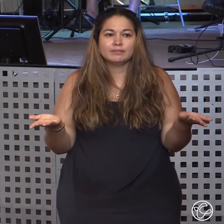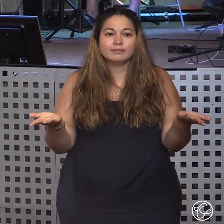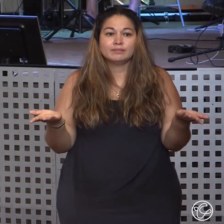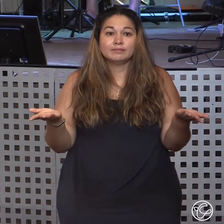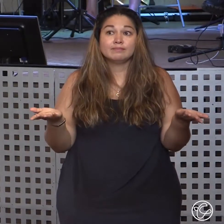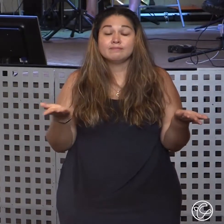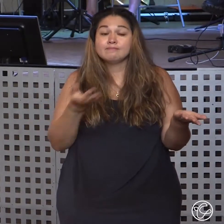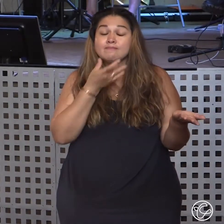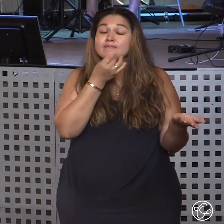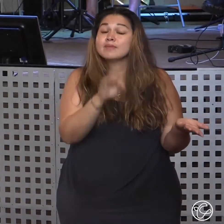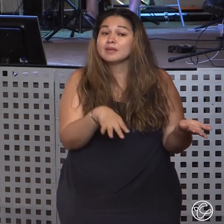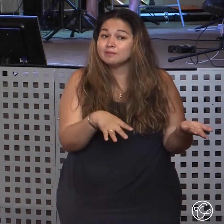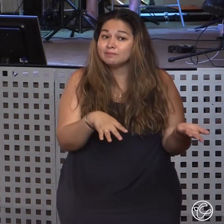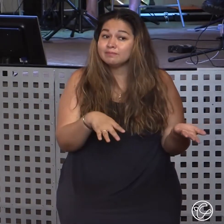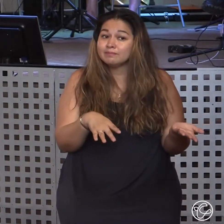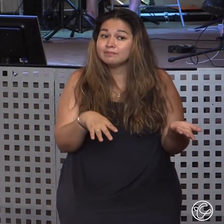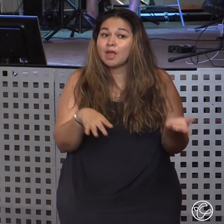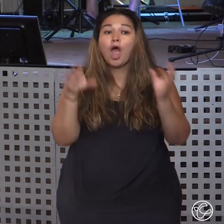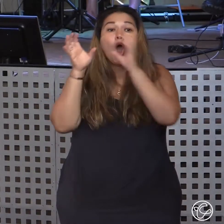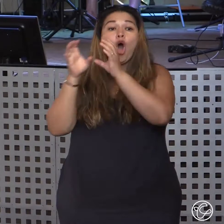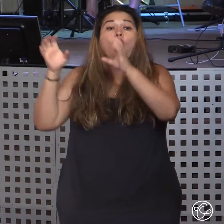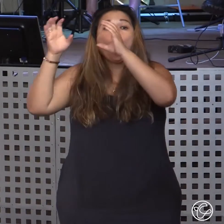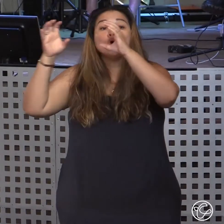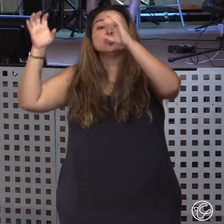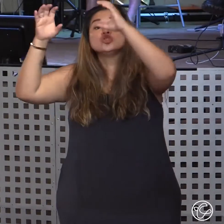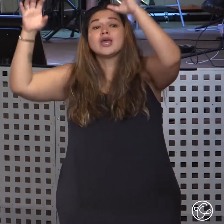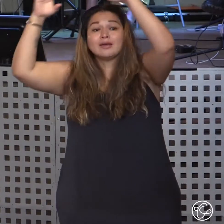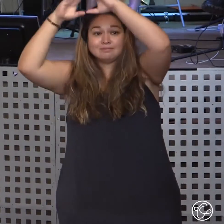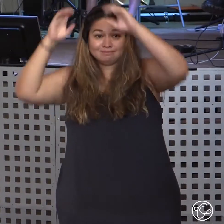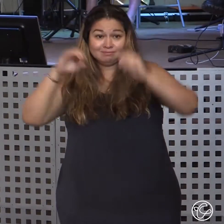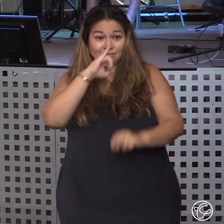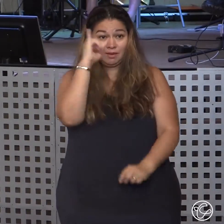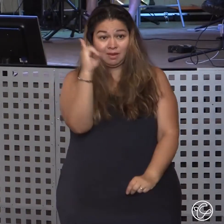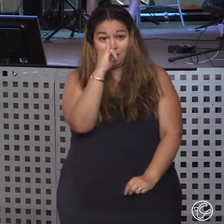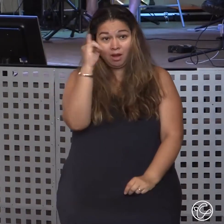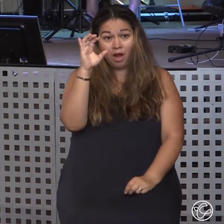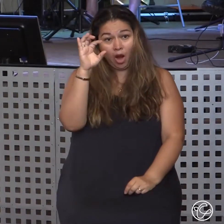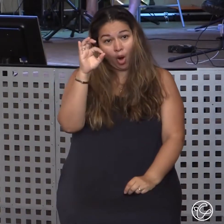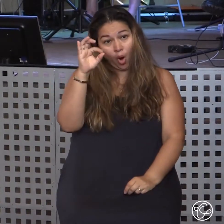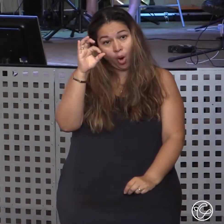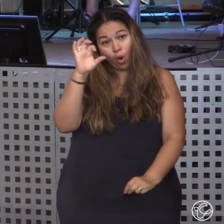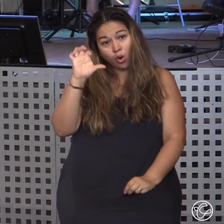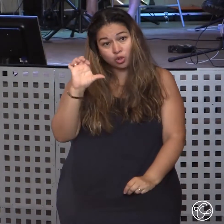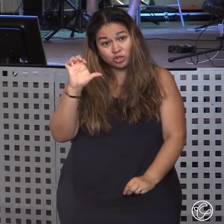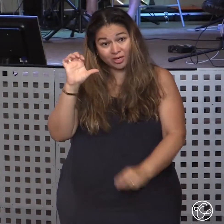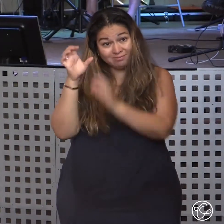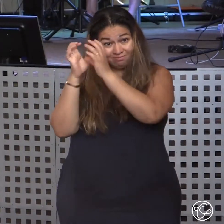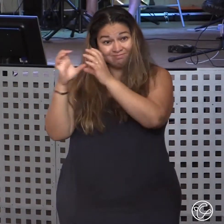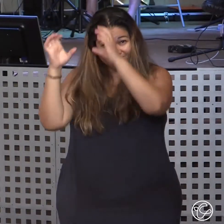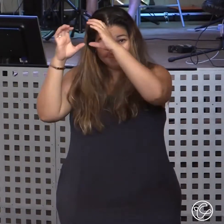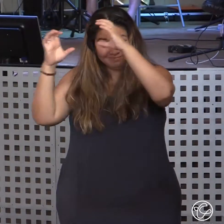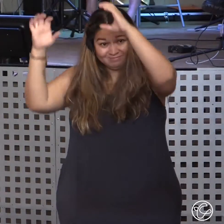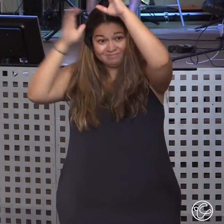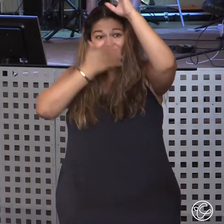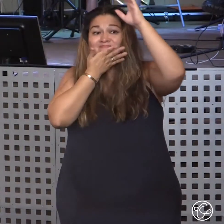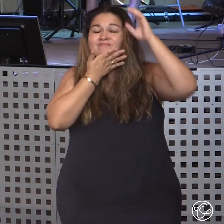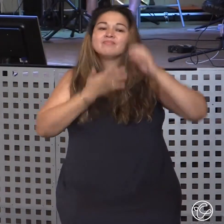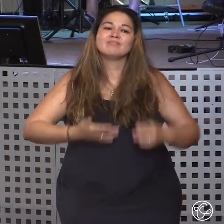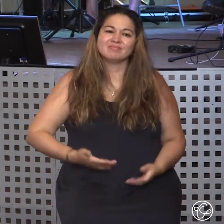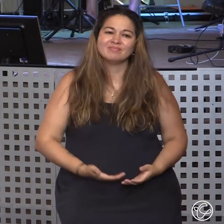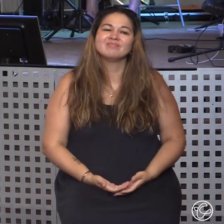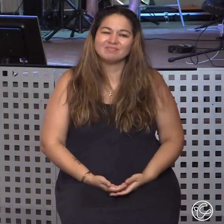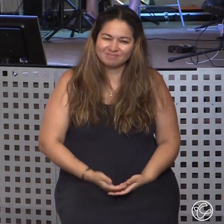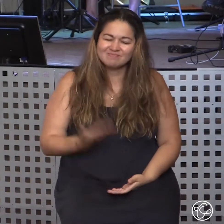y el mejor administrador de la cosecha. No lo vamos a explorar en el día de hoy, pero sí quiero